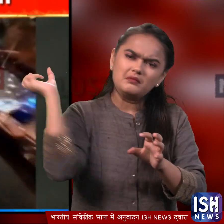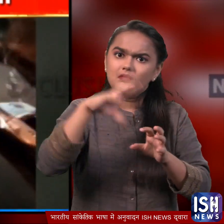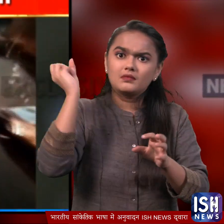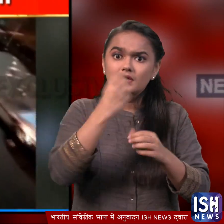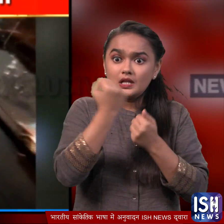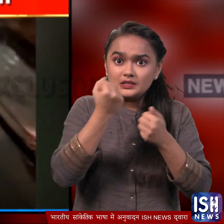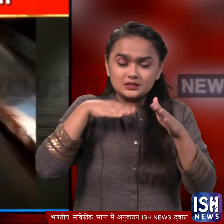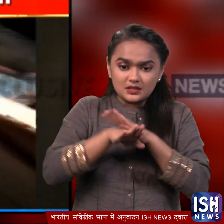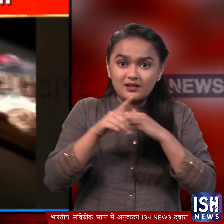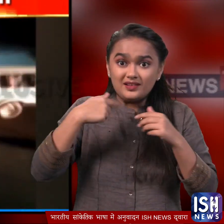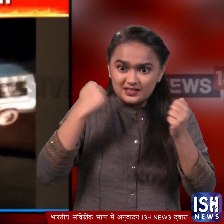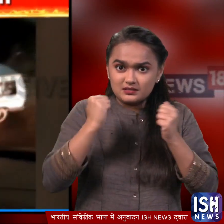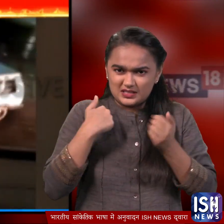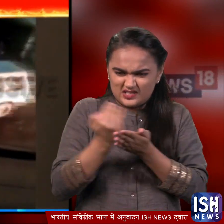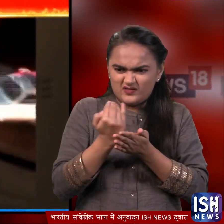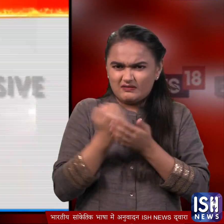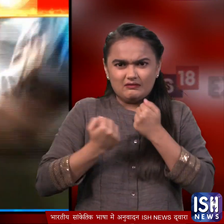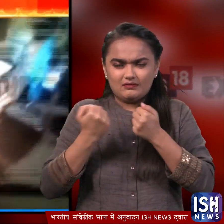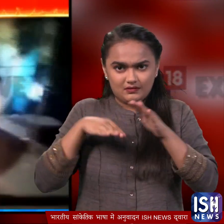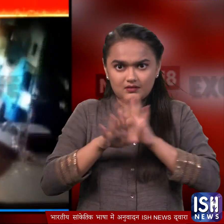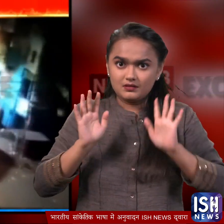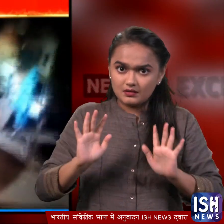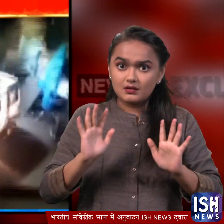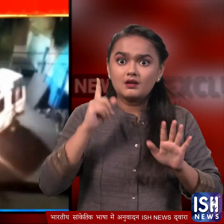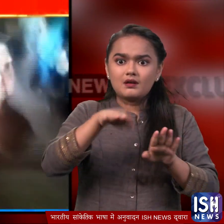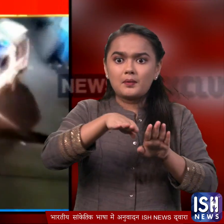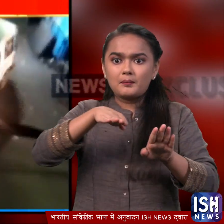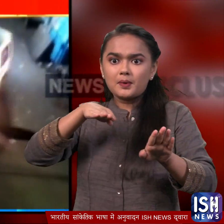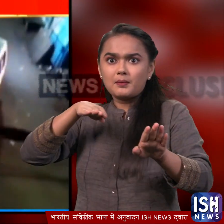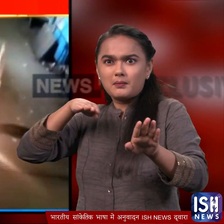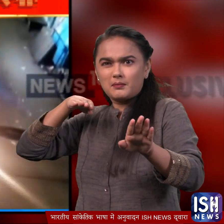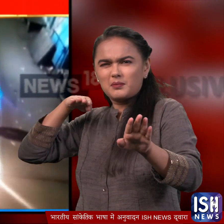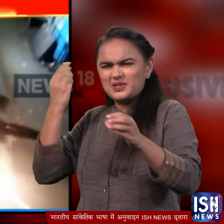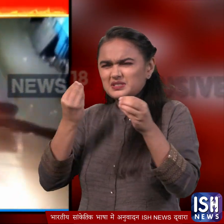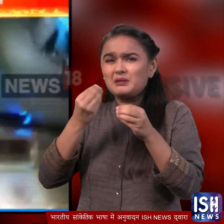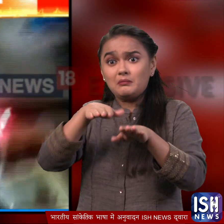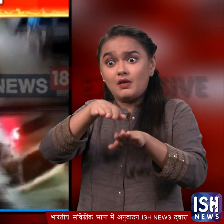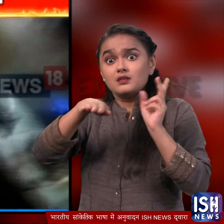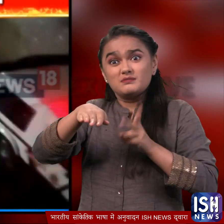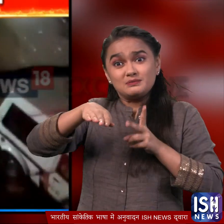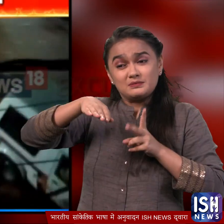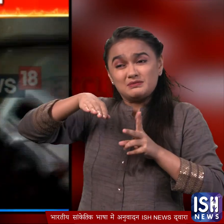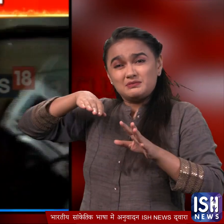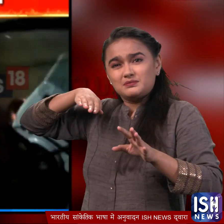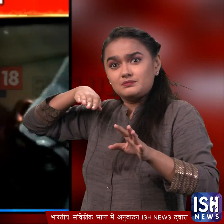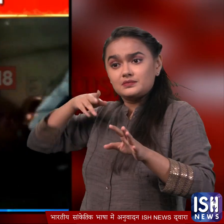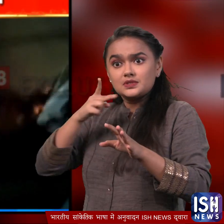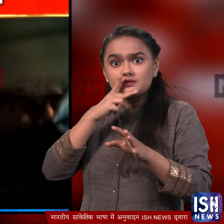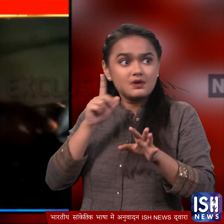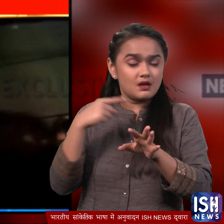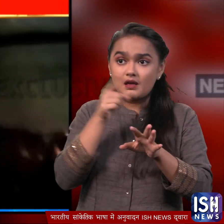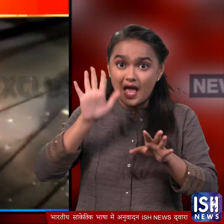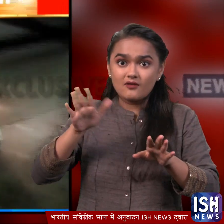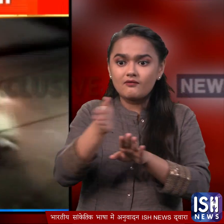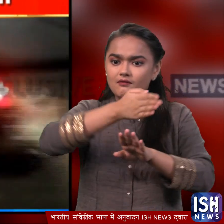में उस गाड़ी में सवार पुलिस वालों ने अपने आप को सुरक्षित रखने के लिए उसे रिवर्स गियर में दौड़ा दिया। कुछ मीटर तक इसी तरह गाड़ी चलाने के बाद मौका